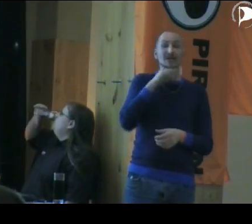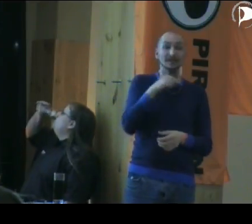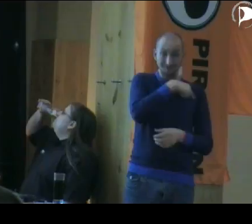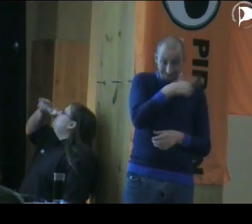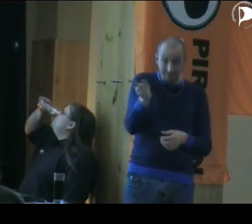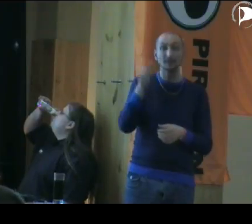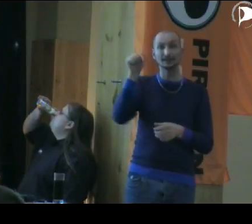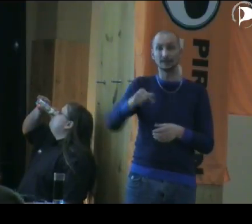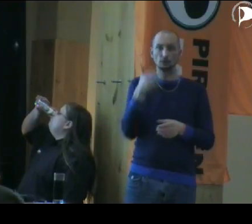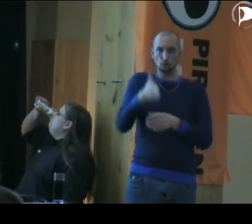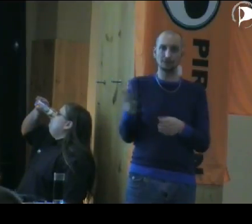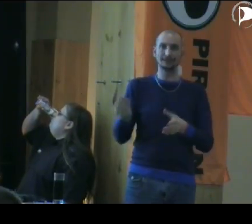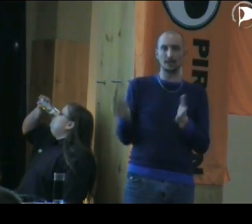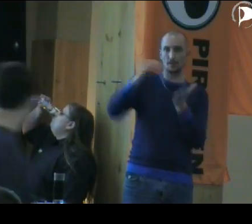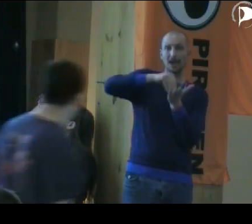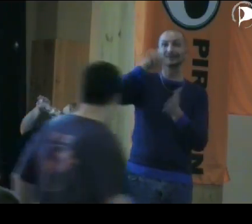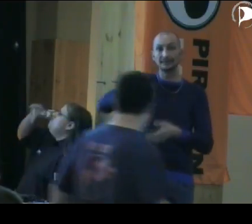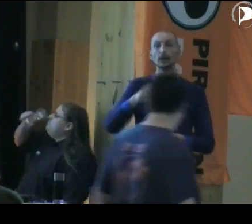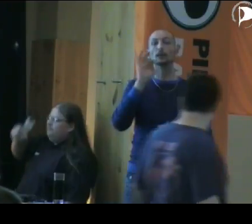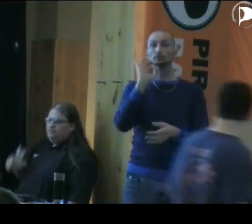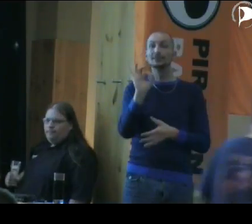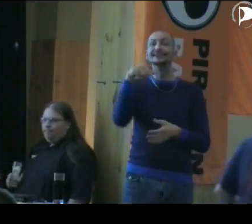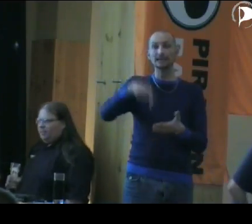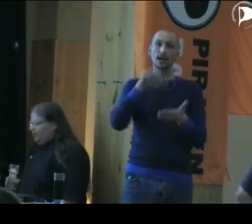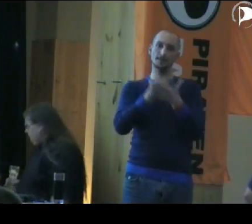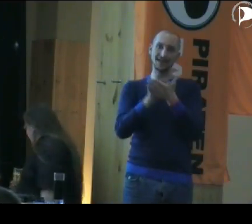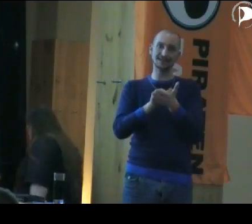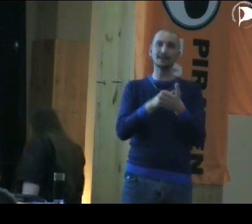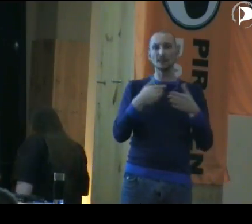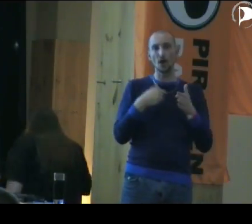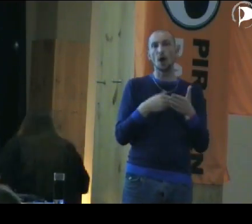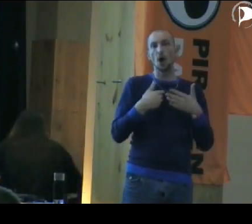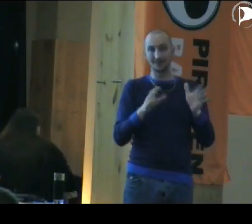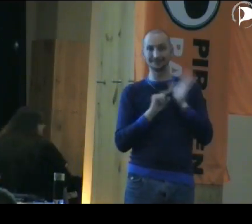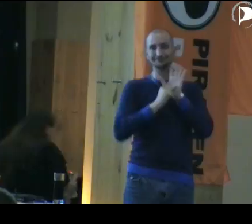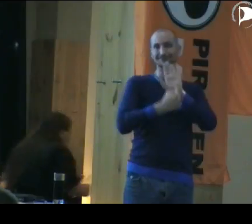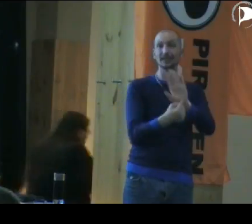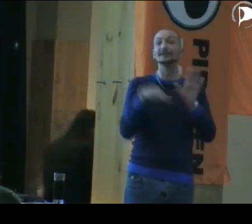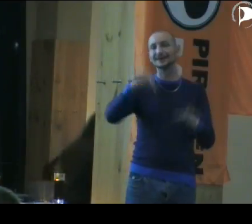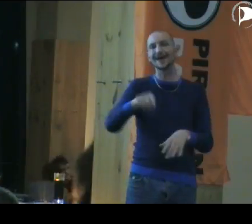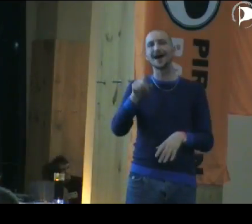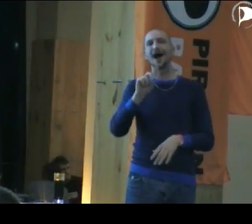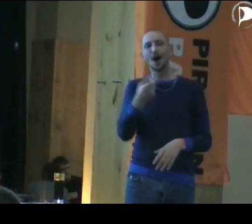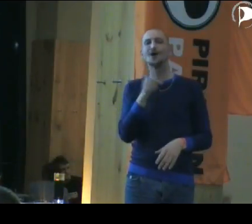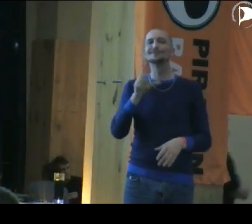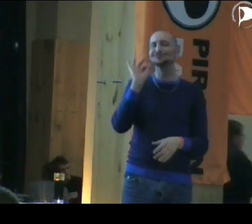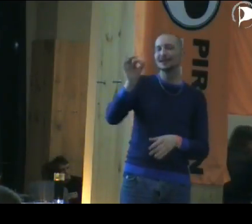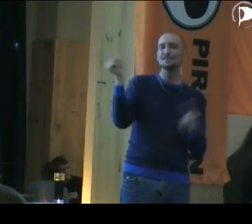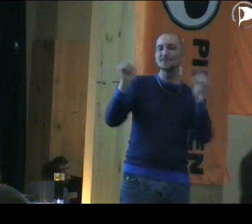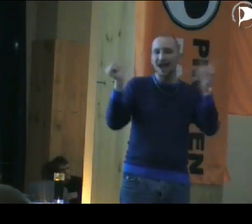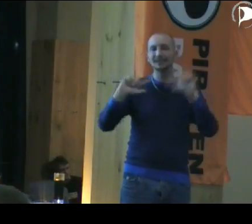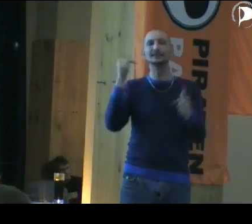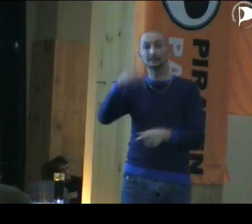mitfahren das wäre nämlich dass auch ein großartiges team für gelegenheits fertig zu machen es wird lebend